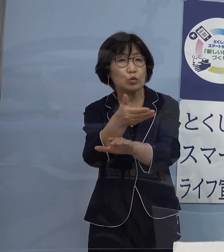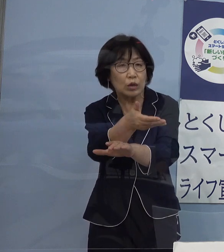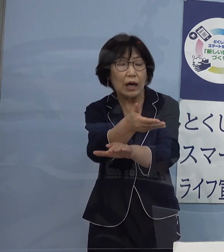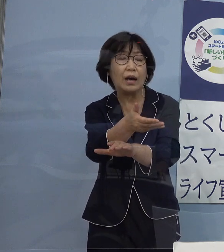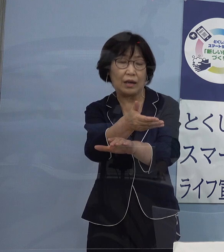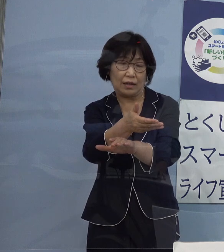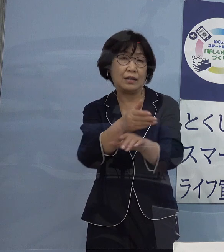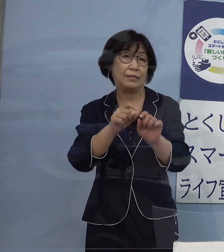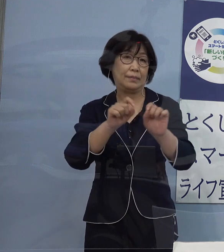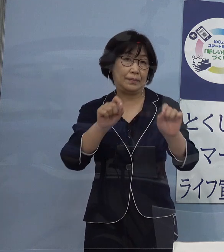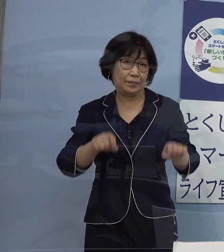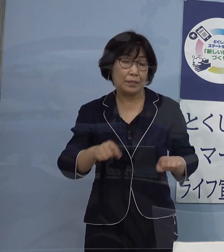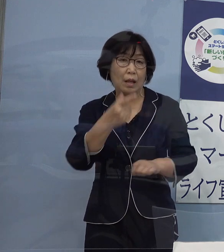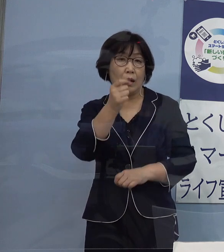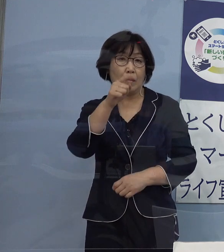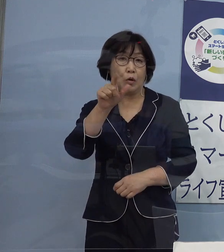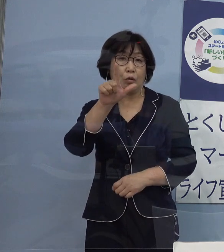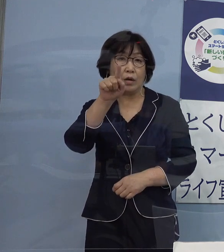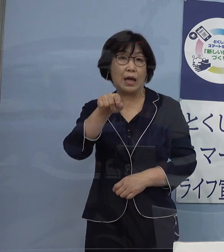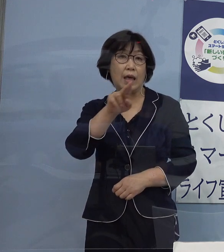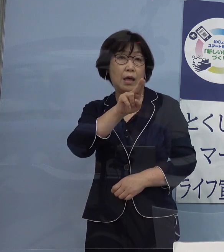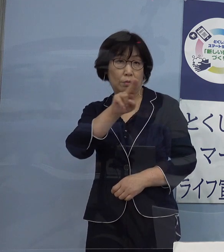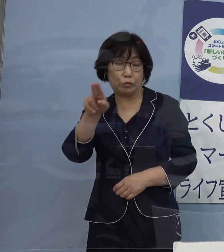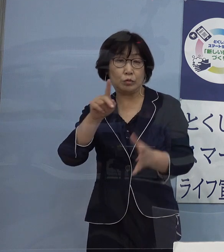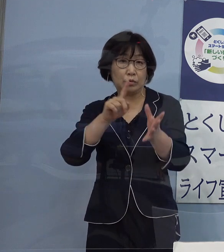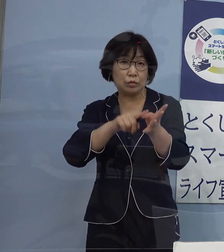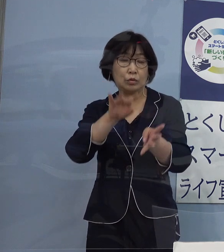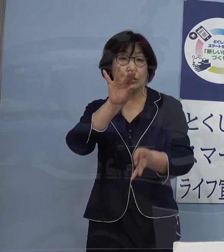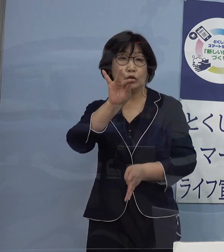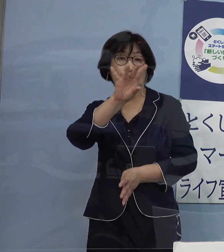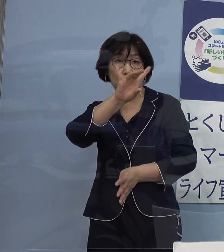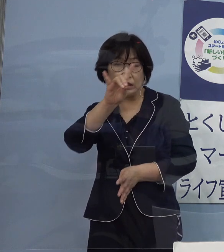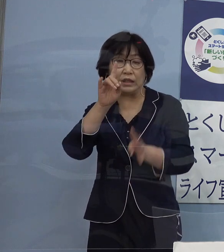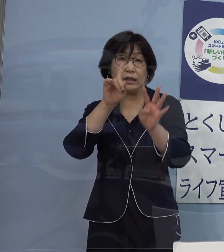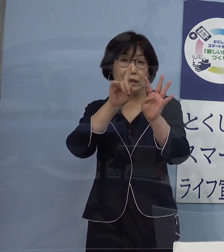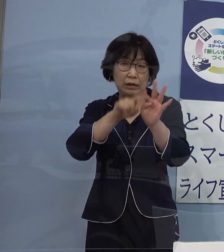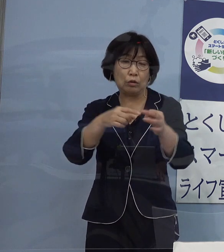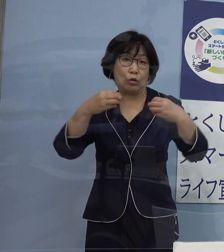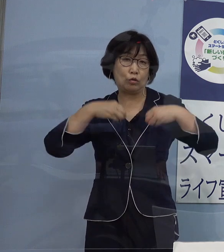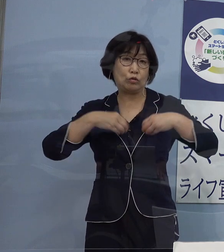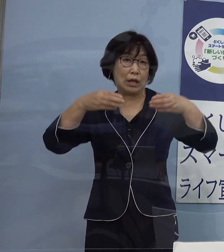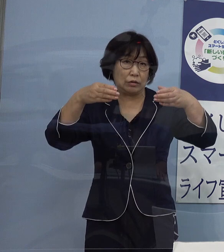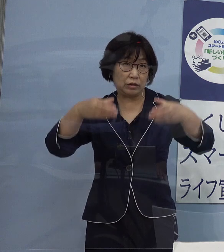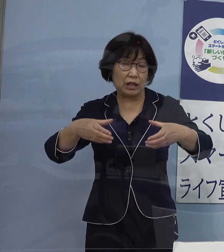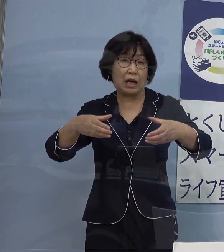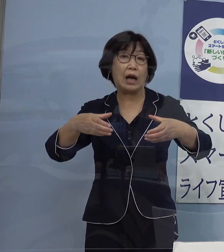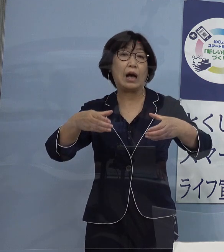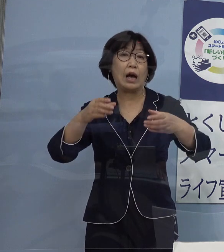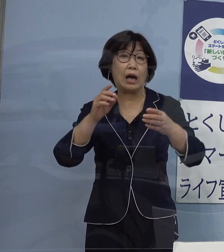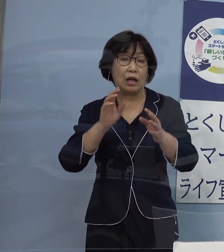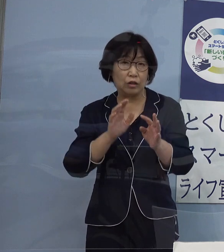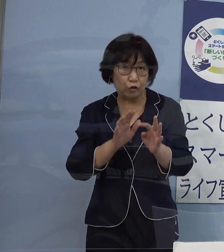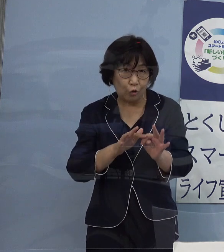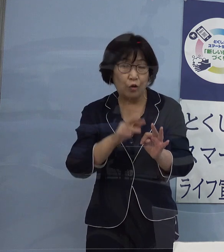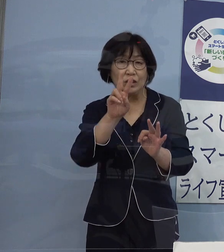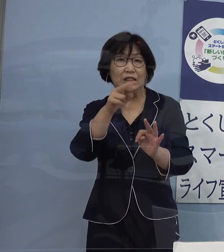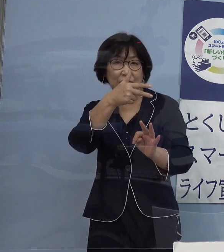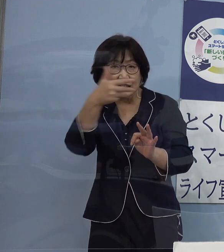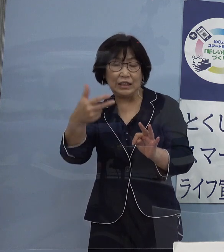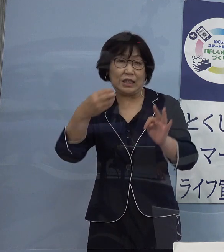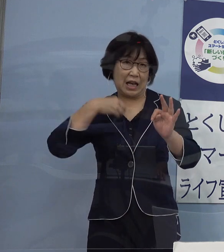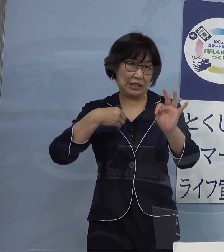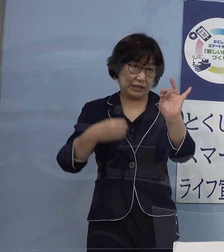から問題部、それから月に関わるクラスターと、それから二次感染ですよね、それにまつわ